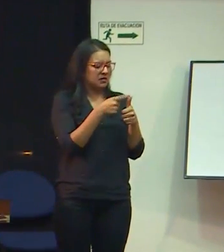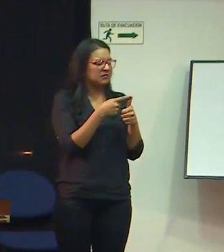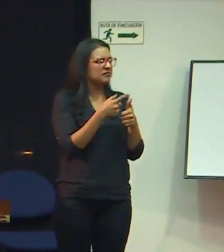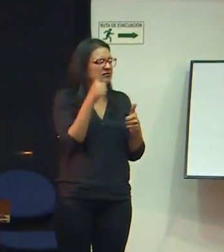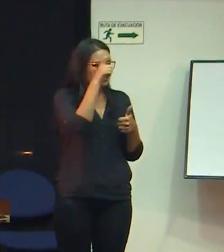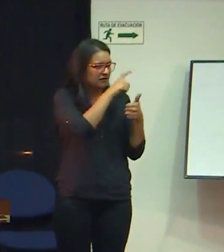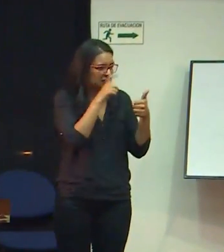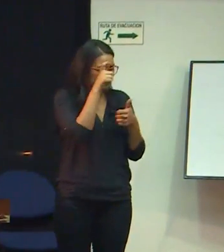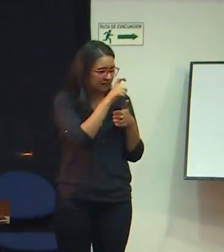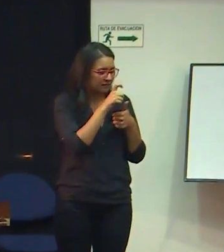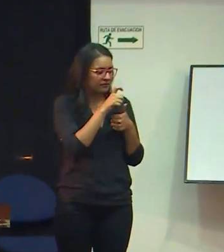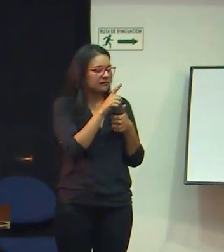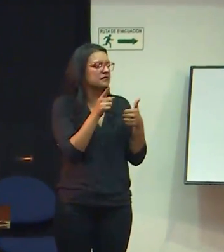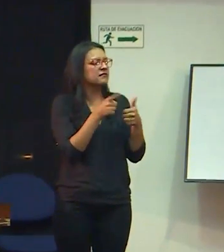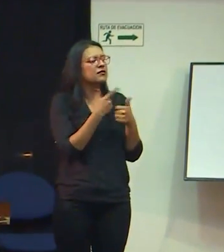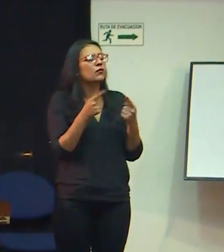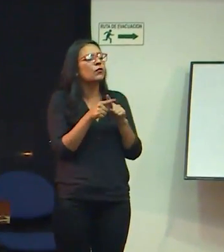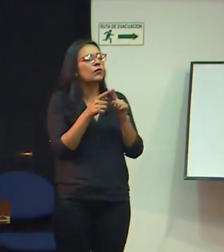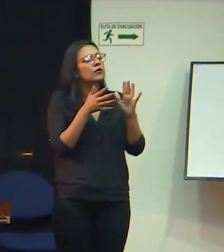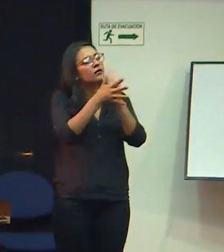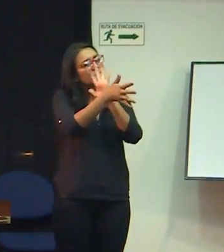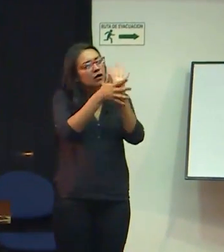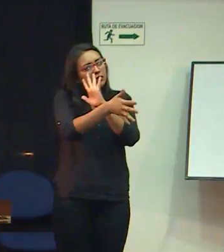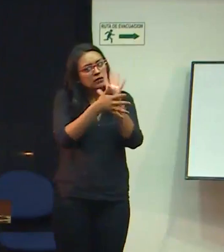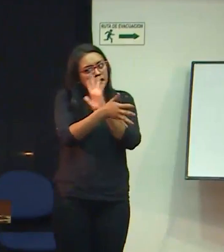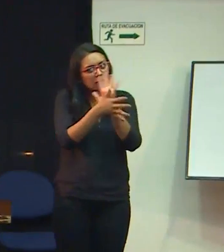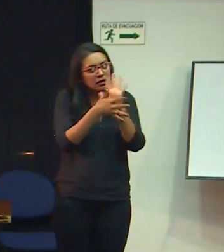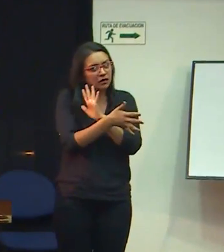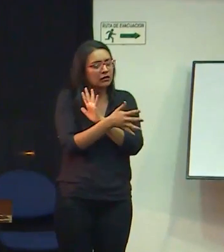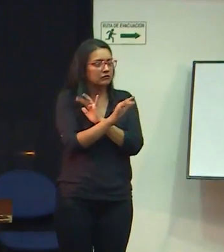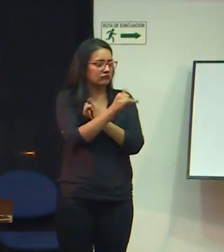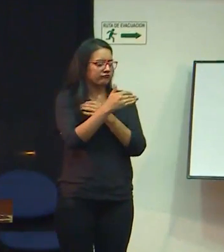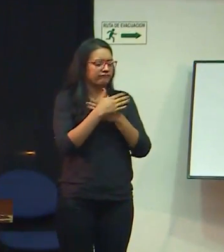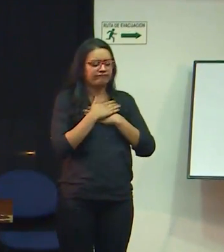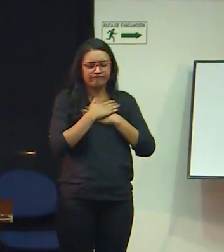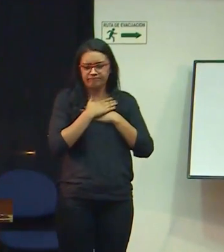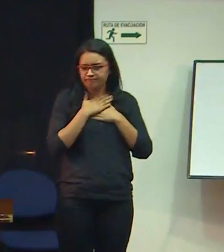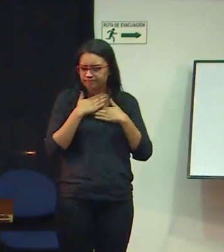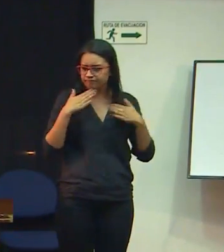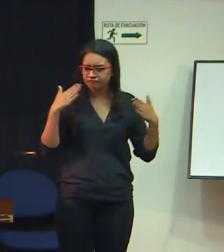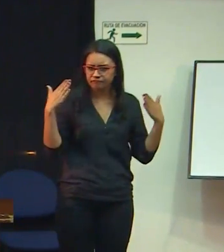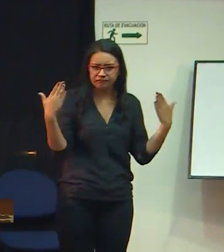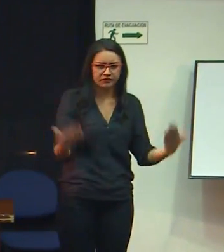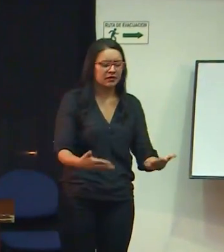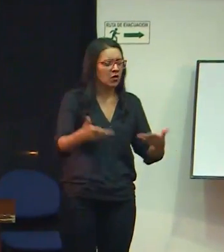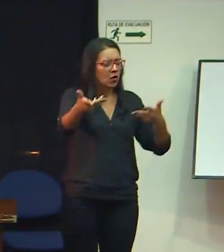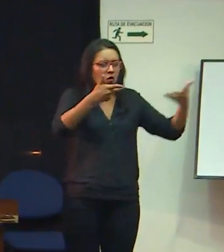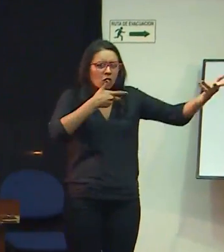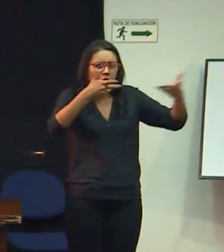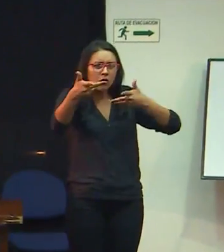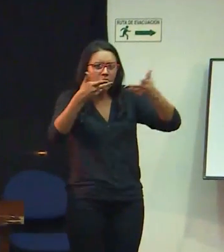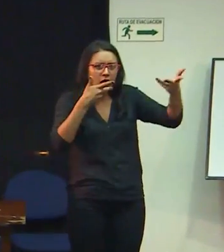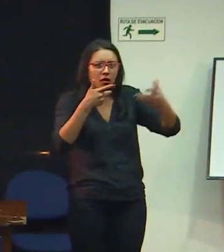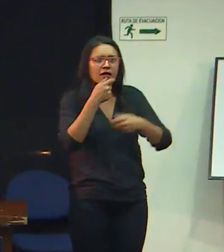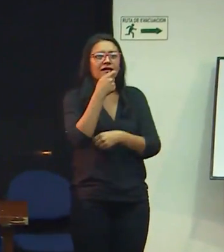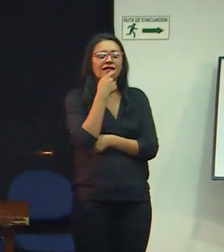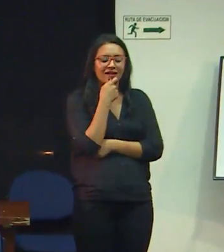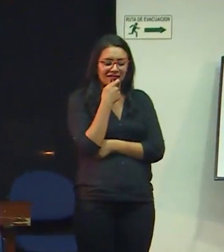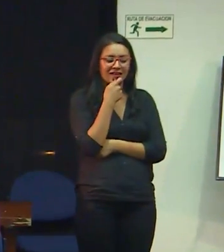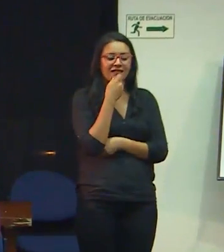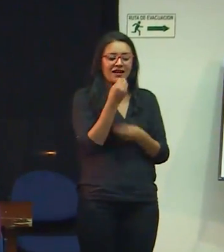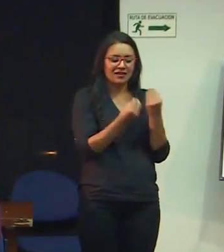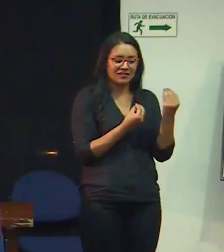mensaje. El primero es contarles que gratamente, con todos los aportes que ustedes han hecho, han validado el quehacer